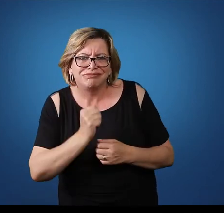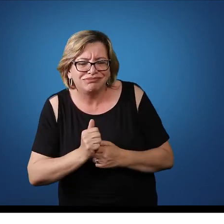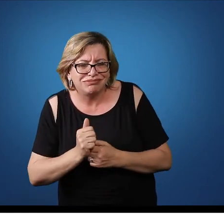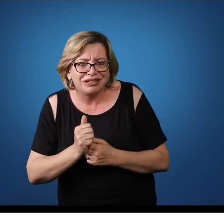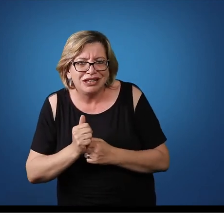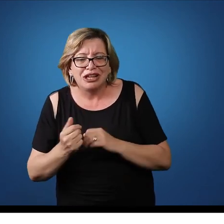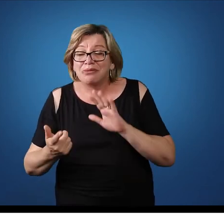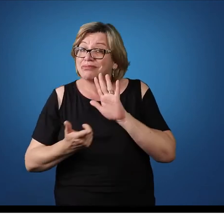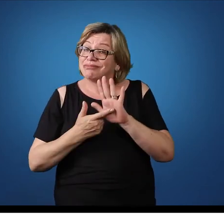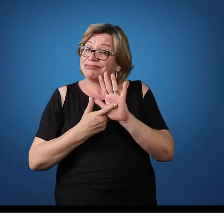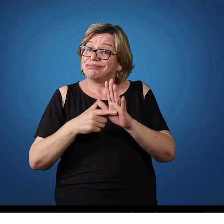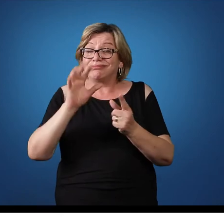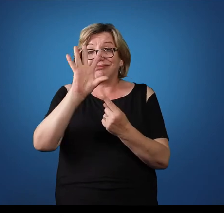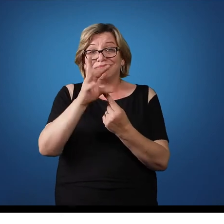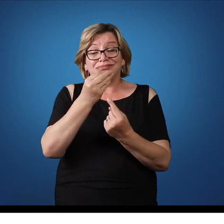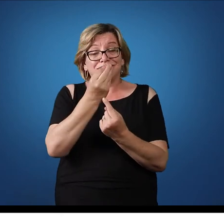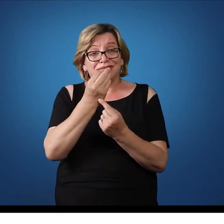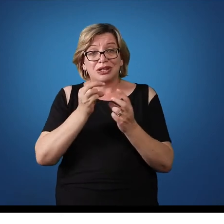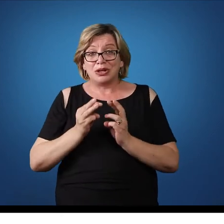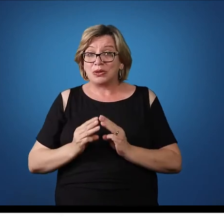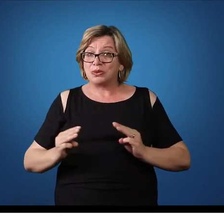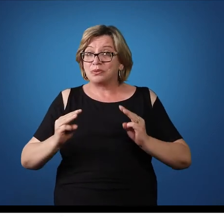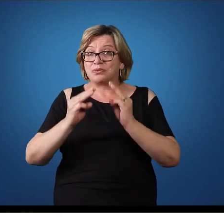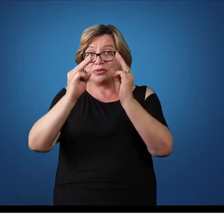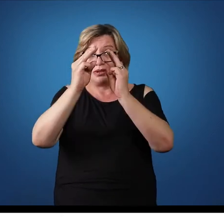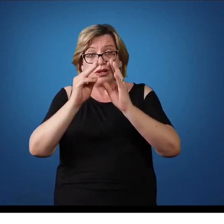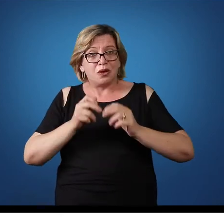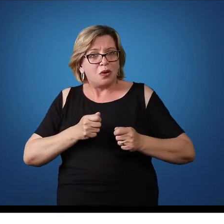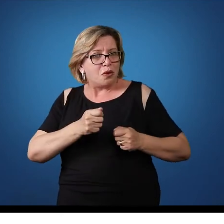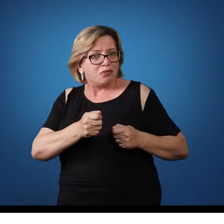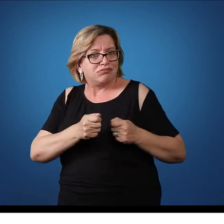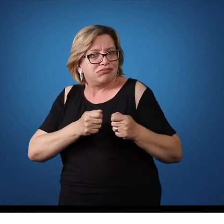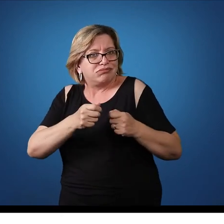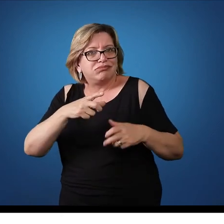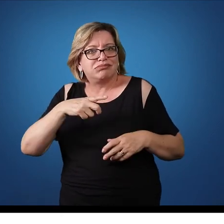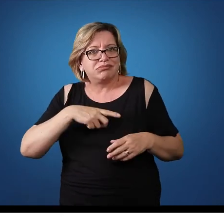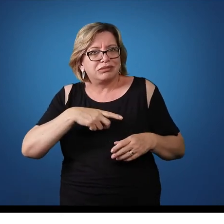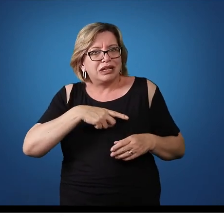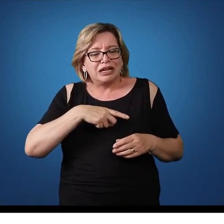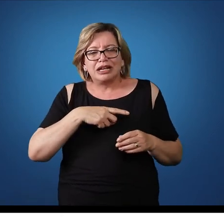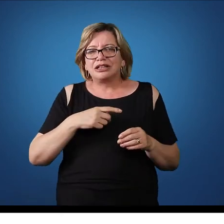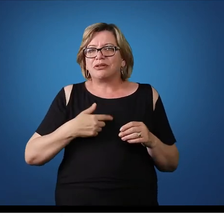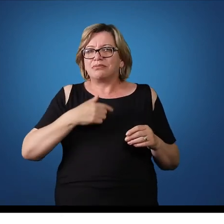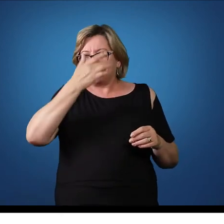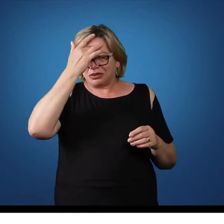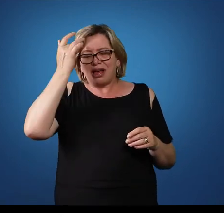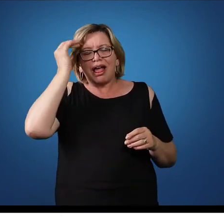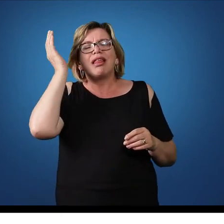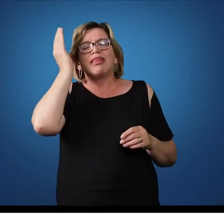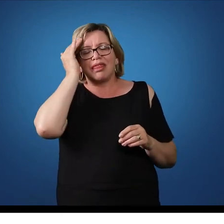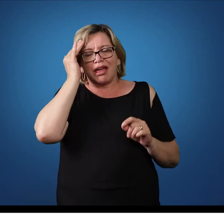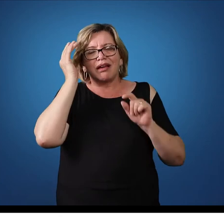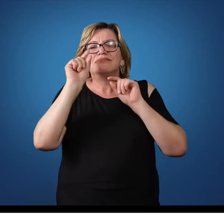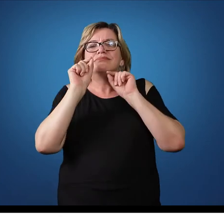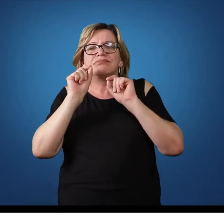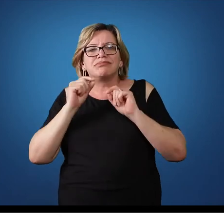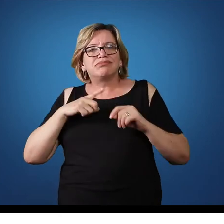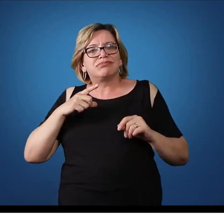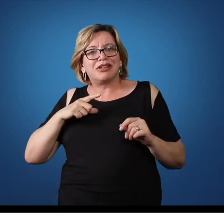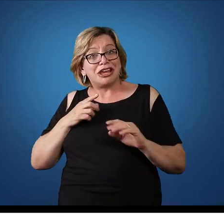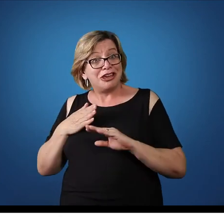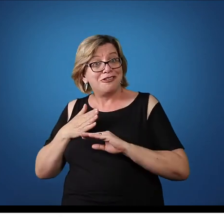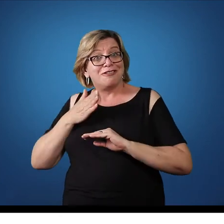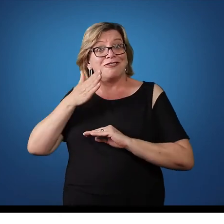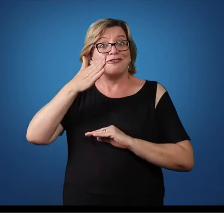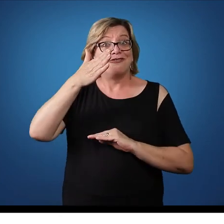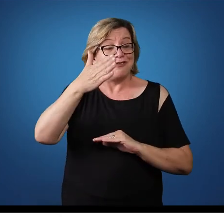representação artística, dentro de um museu, em condições controladas, em que vão lá apenas as pessoas que sabem o que espera e